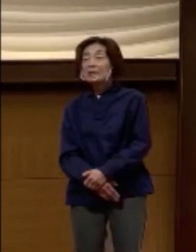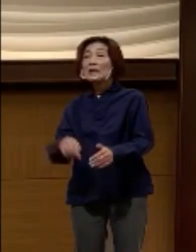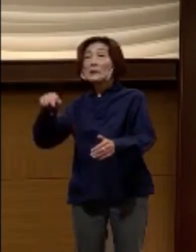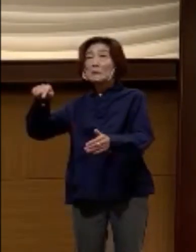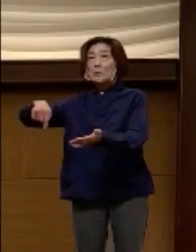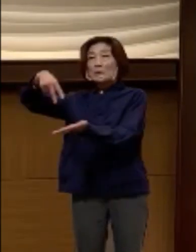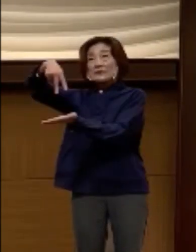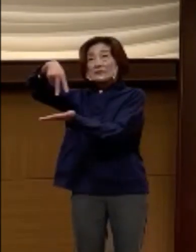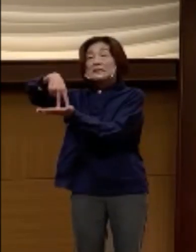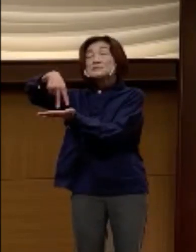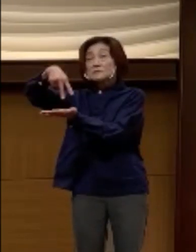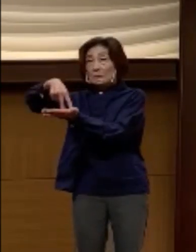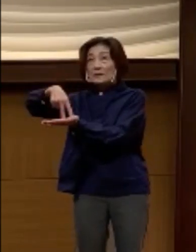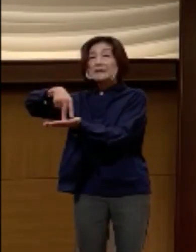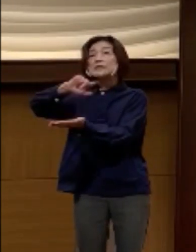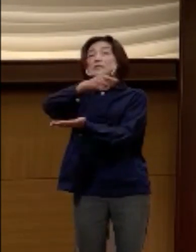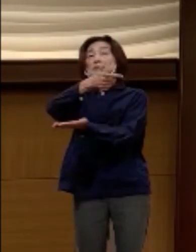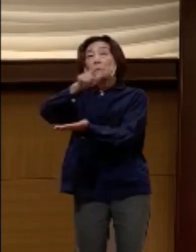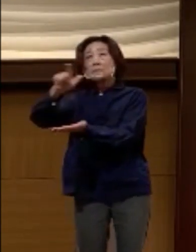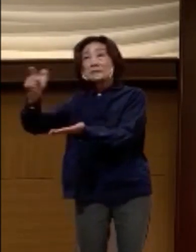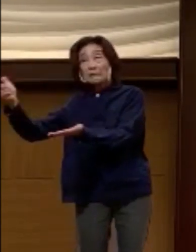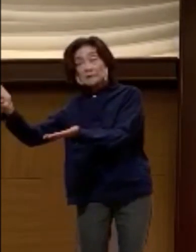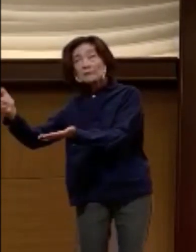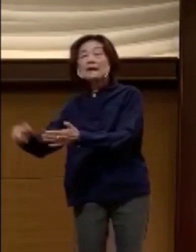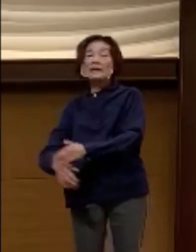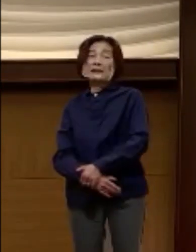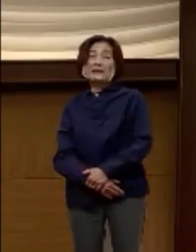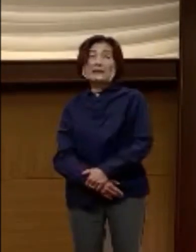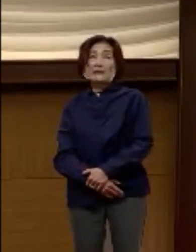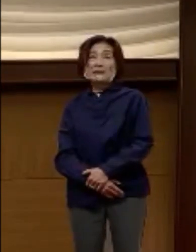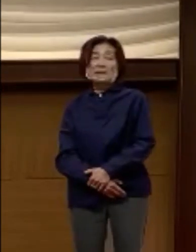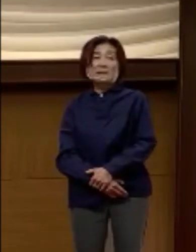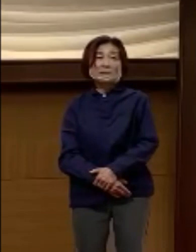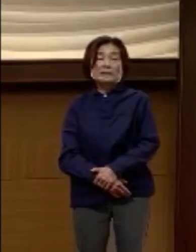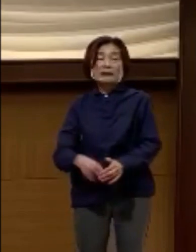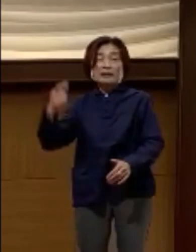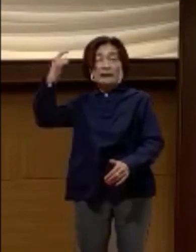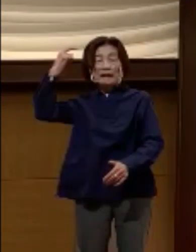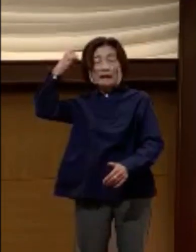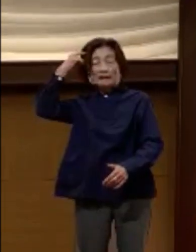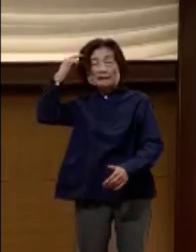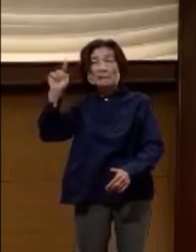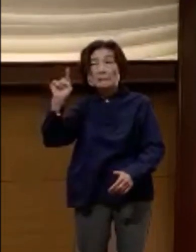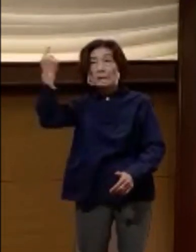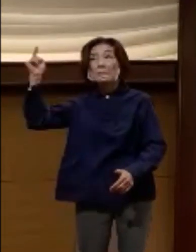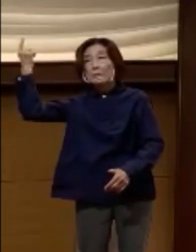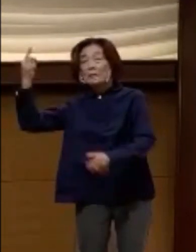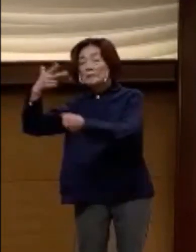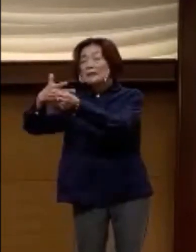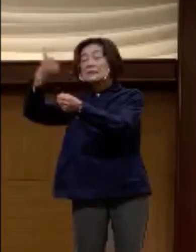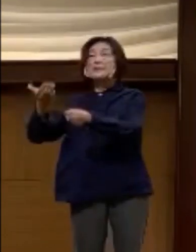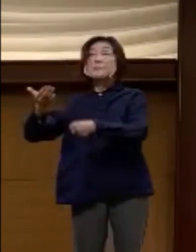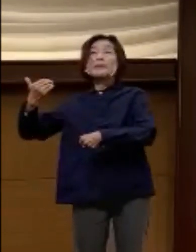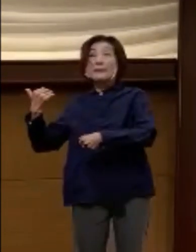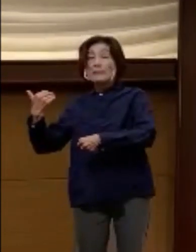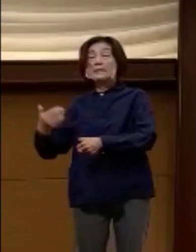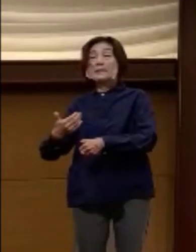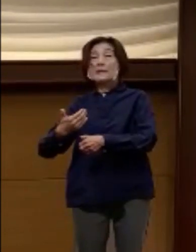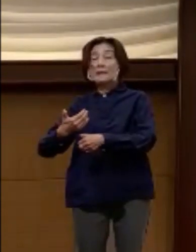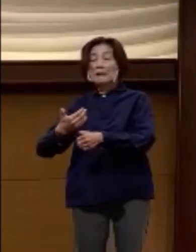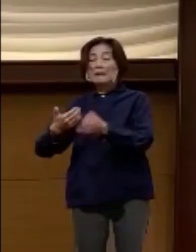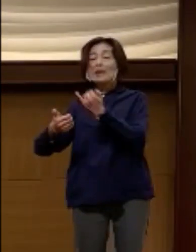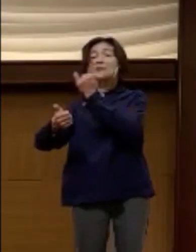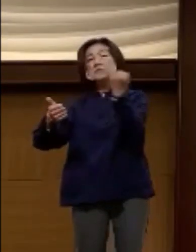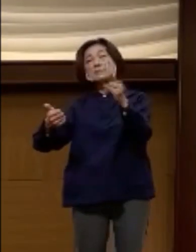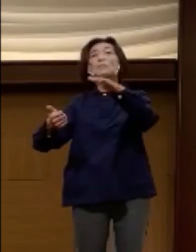ここに立つといろんなことが目に浮かびます。7年前